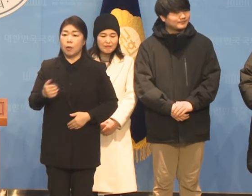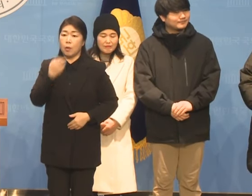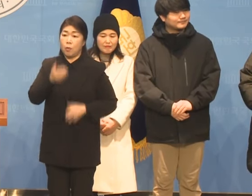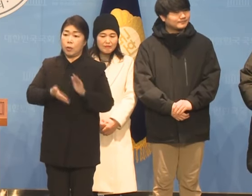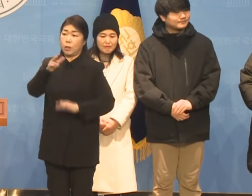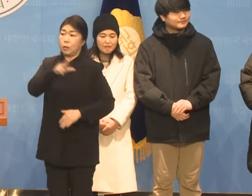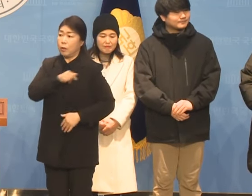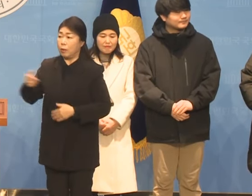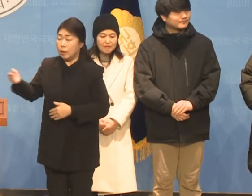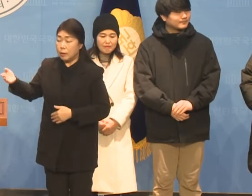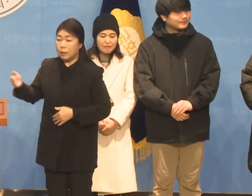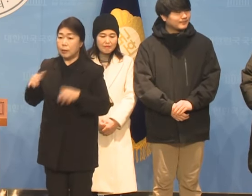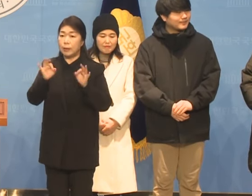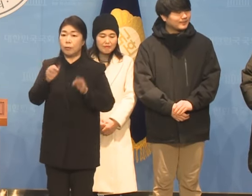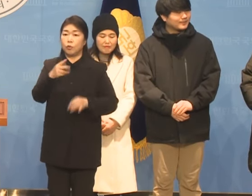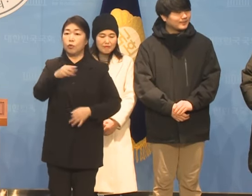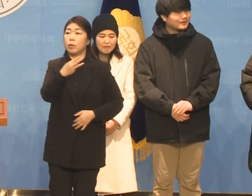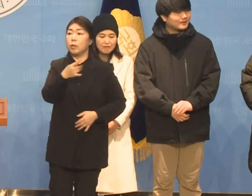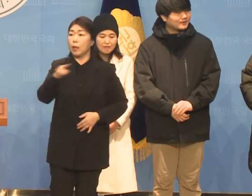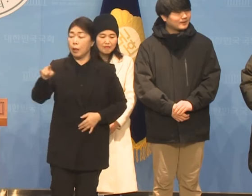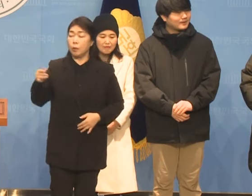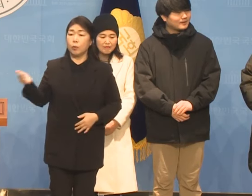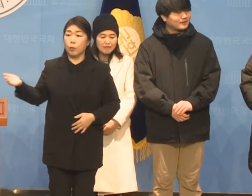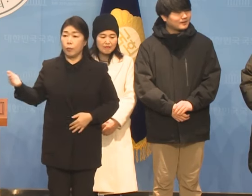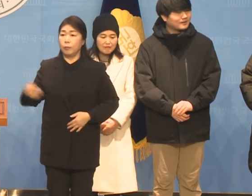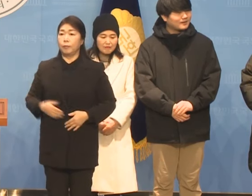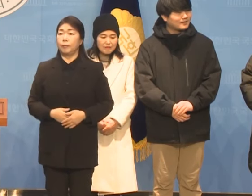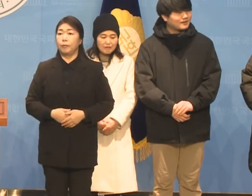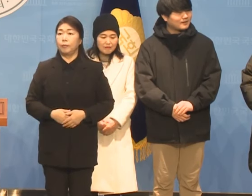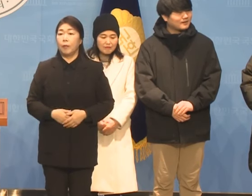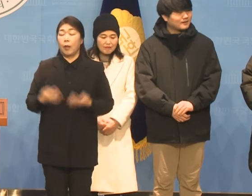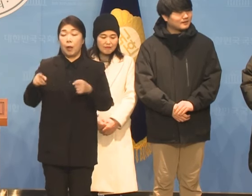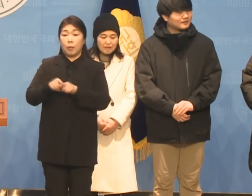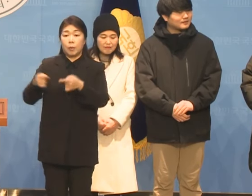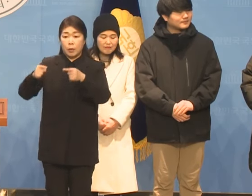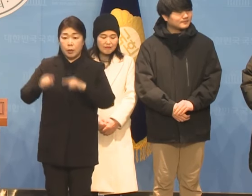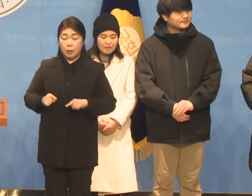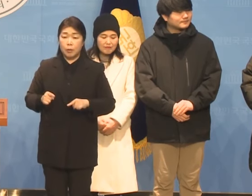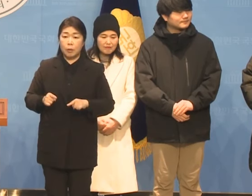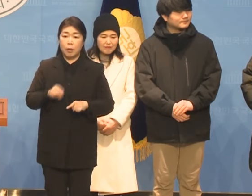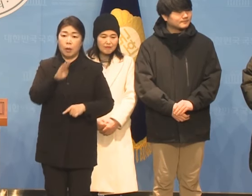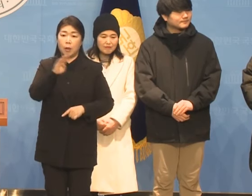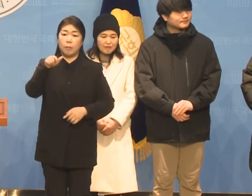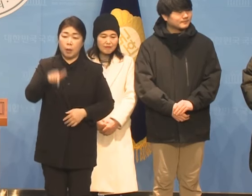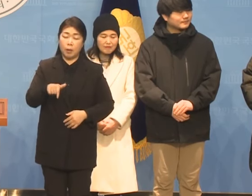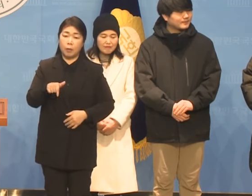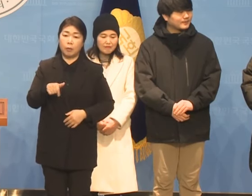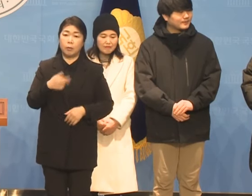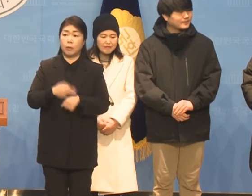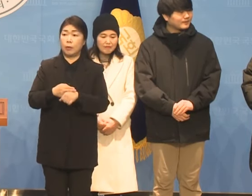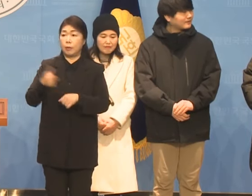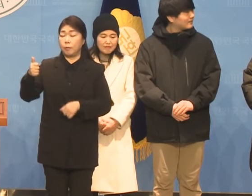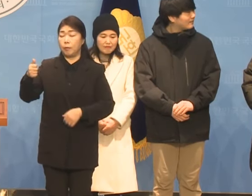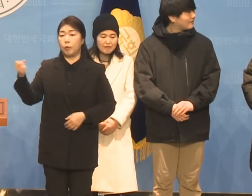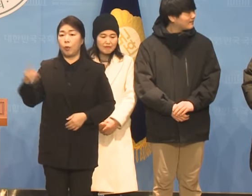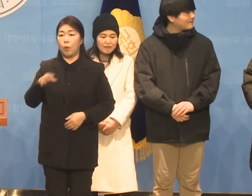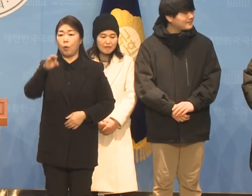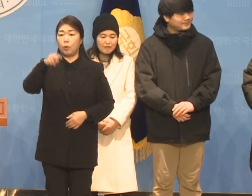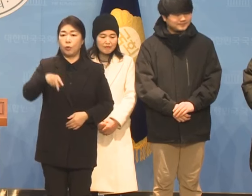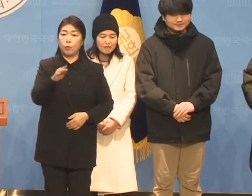서울시의원 김춘내 의원, 그리고 같이 함께 일해 오신 박혜영 님, 그리고